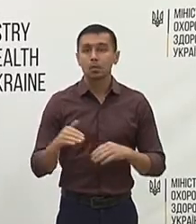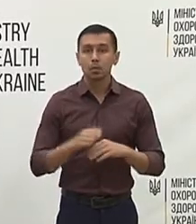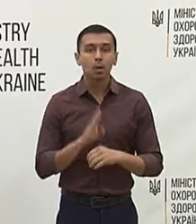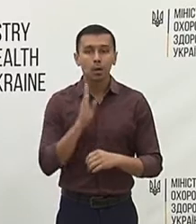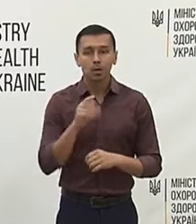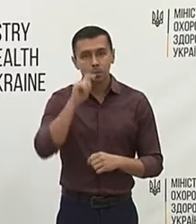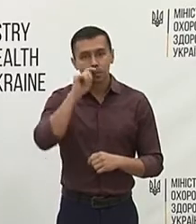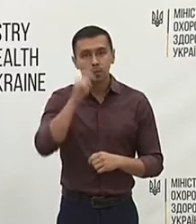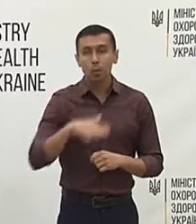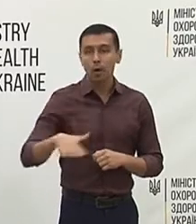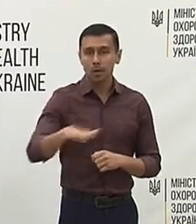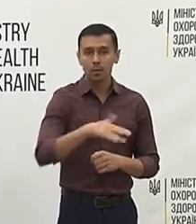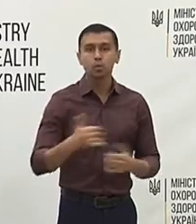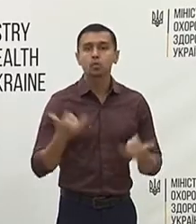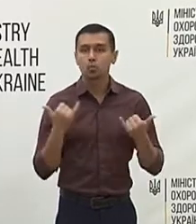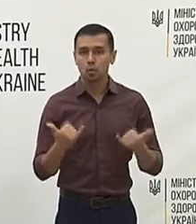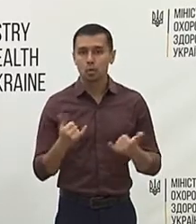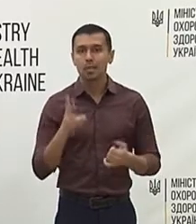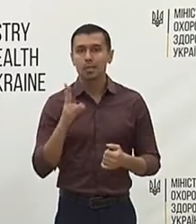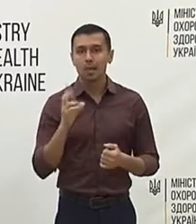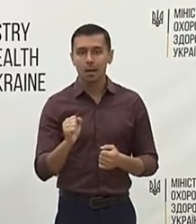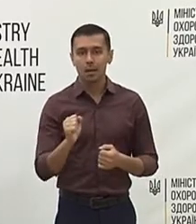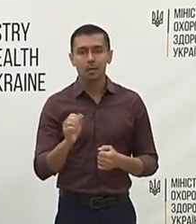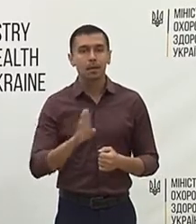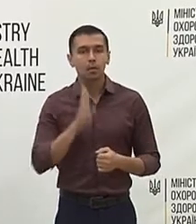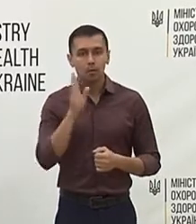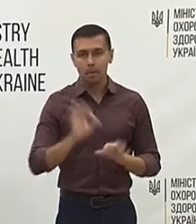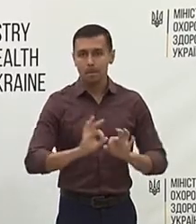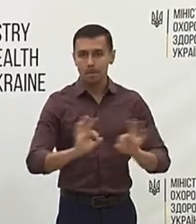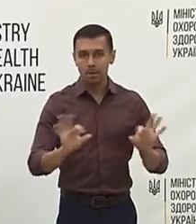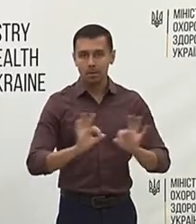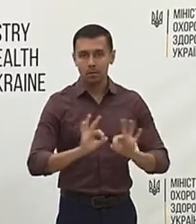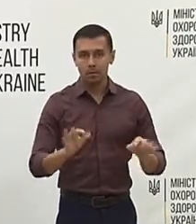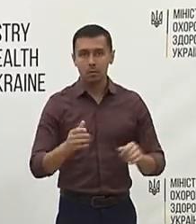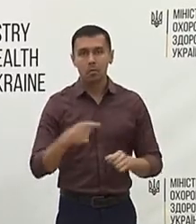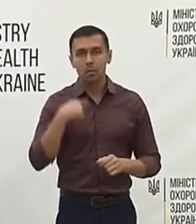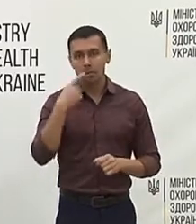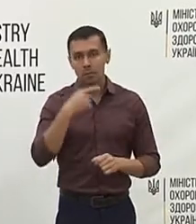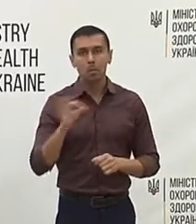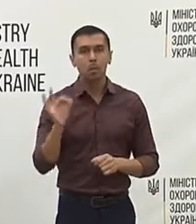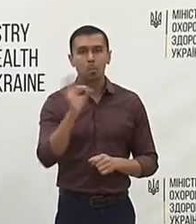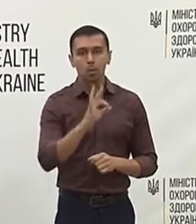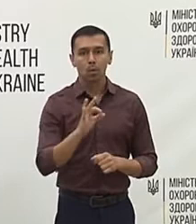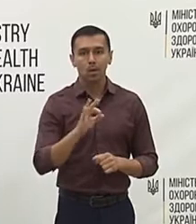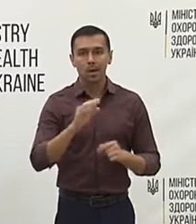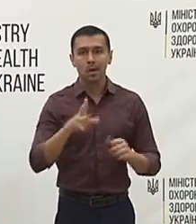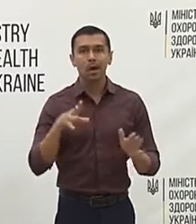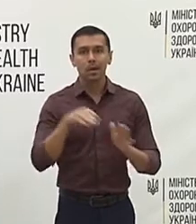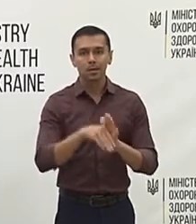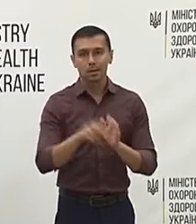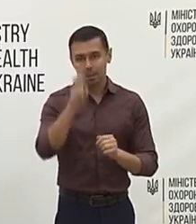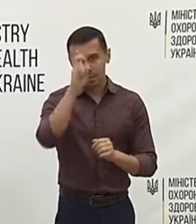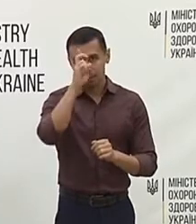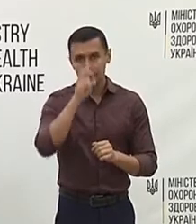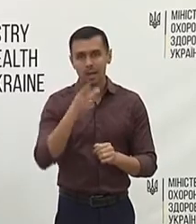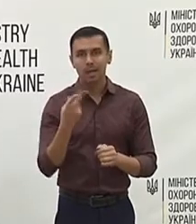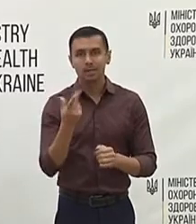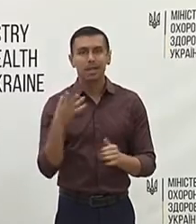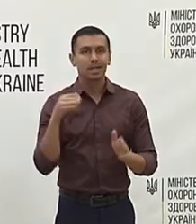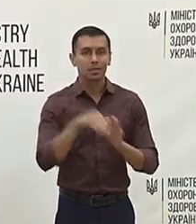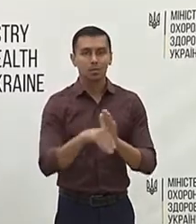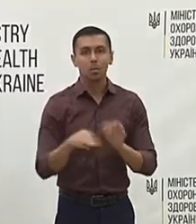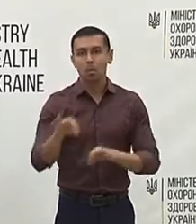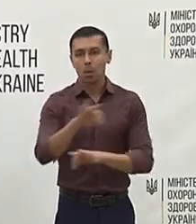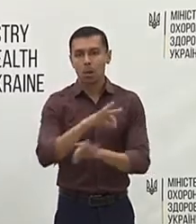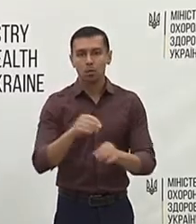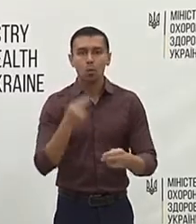Доброго ранку, Україно! Сьогодні на ранковому брифінгу мова йтиме про реалізацію державного інвестиційного